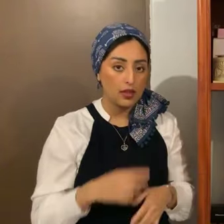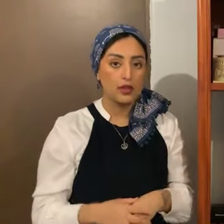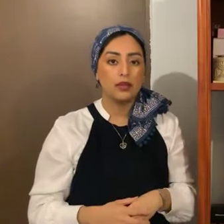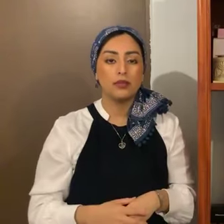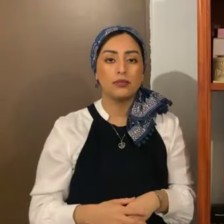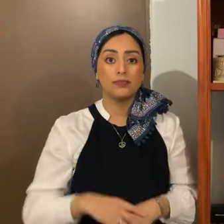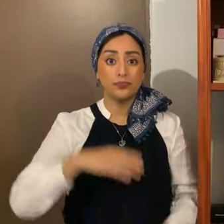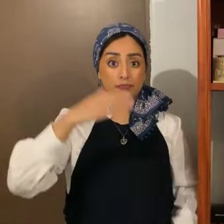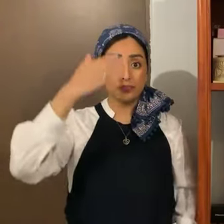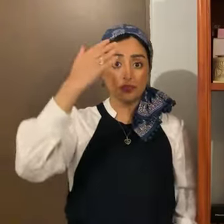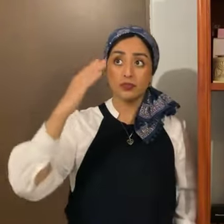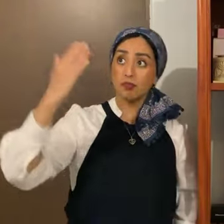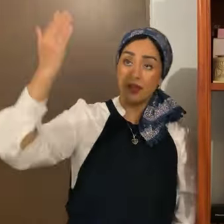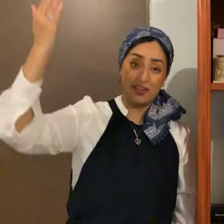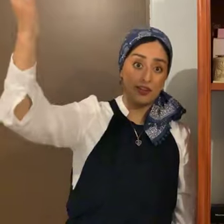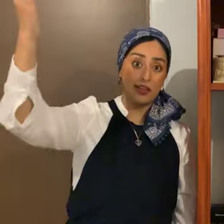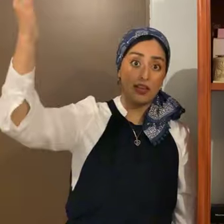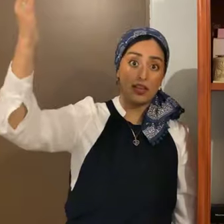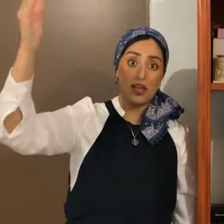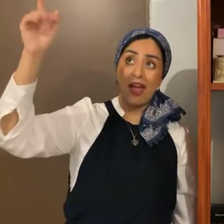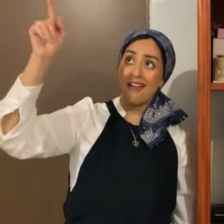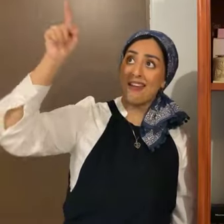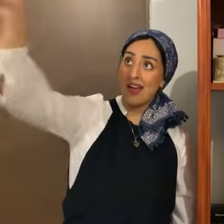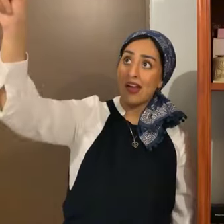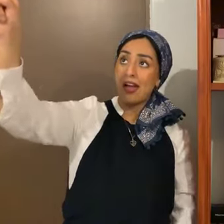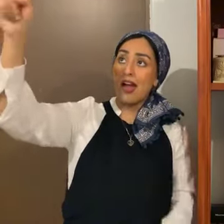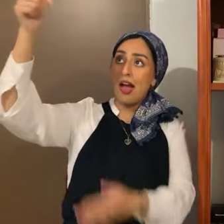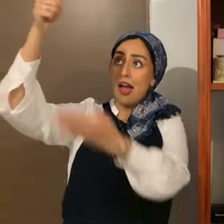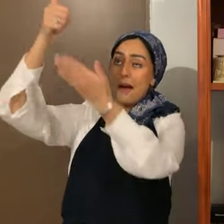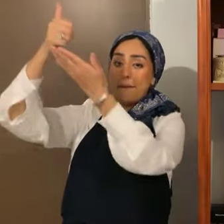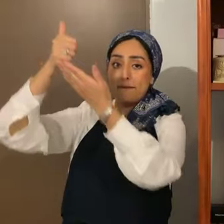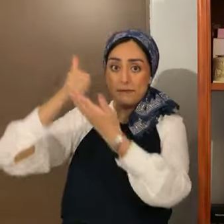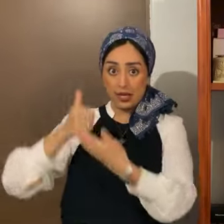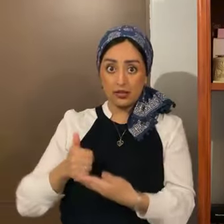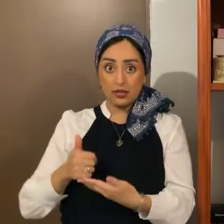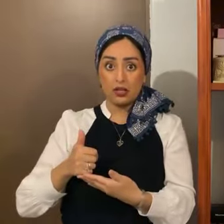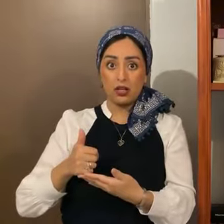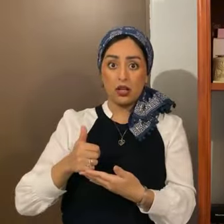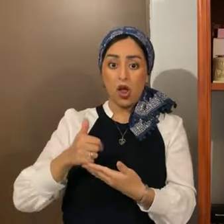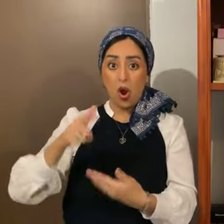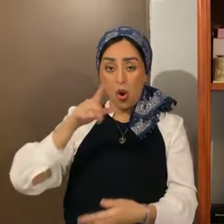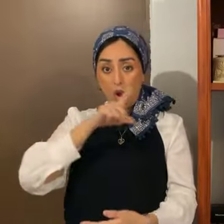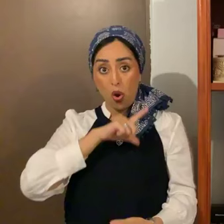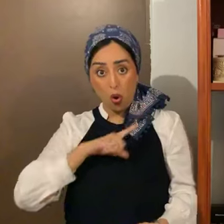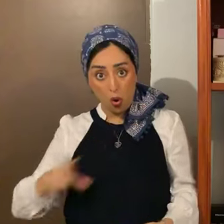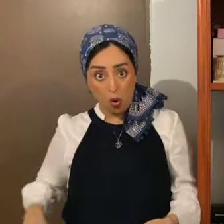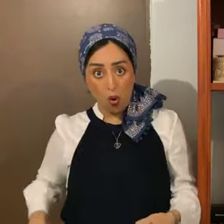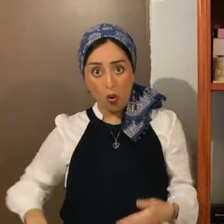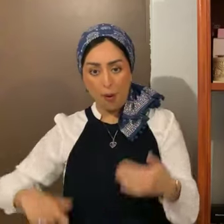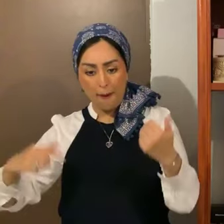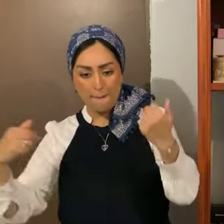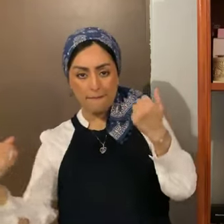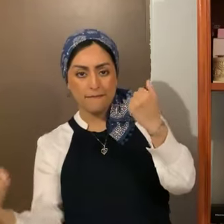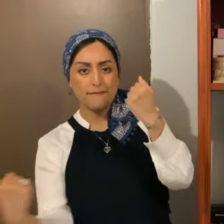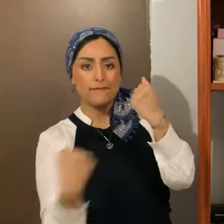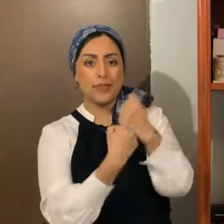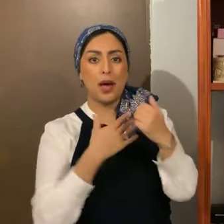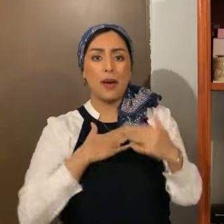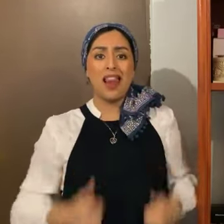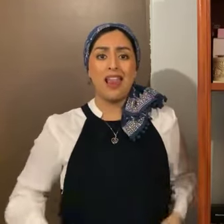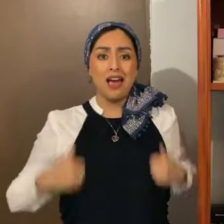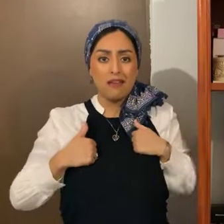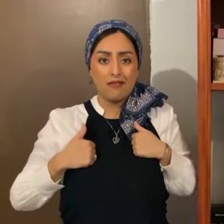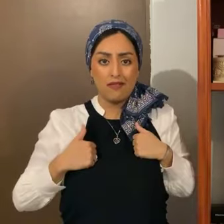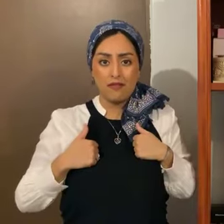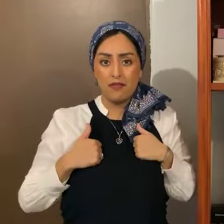Yahweh es el que me ayuda. Ya lo vimos. El Adón está con los que sostienen mi vida. Ya